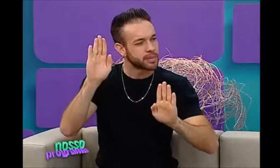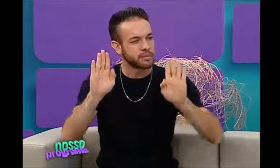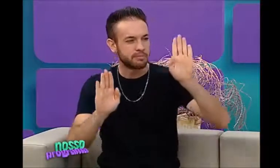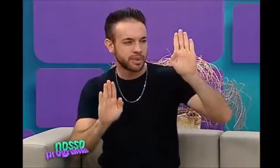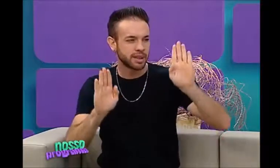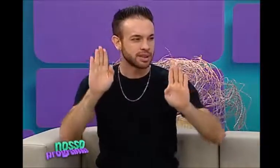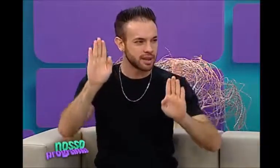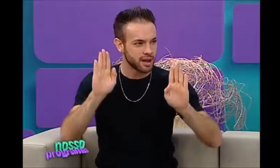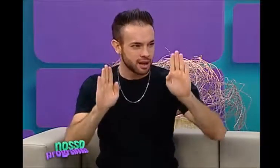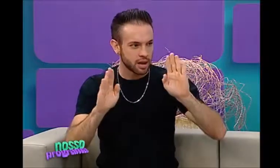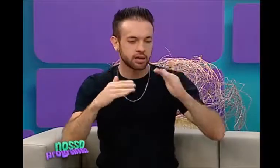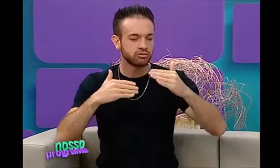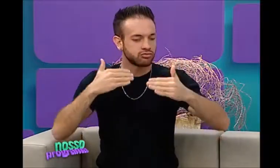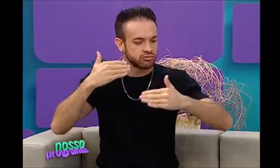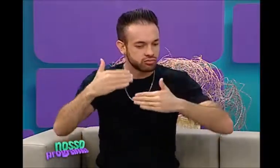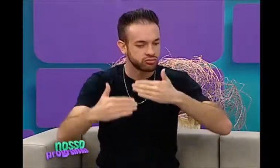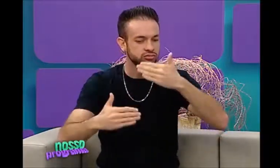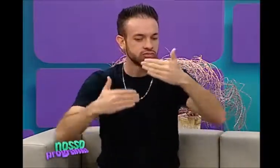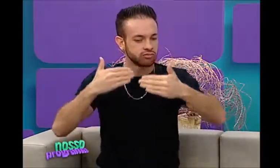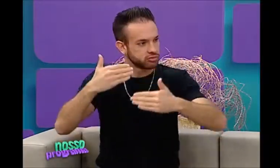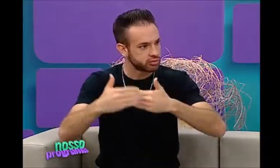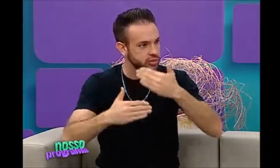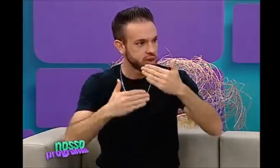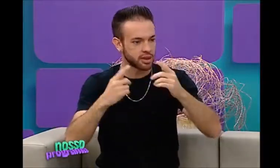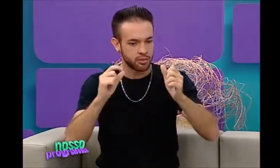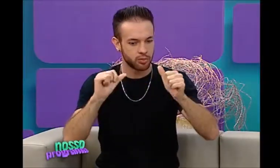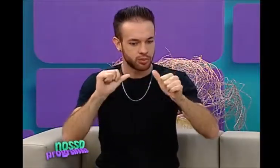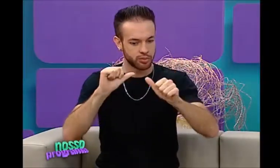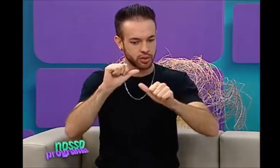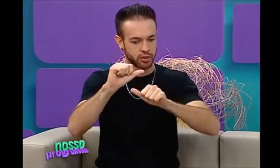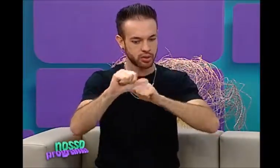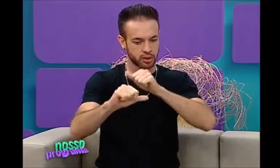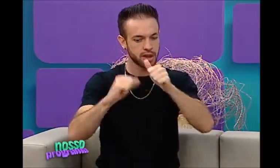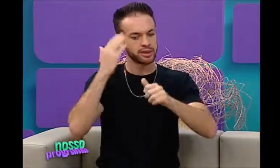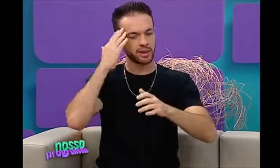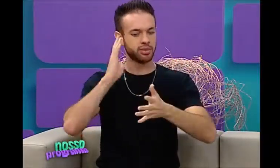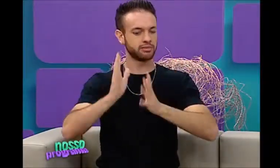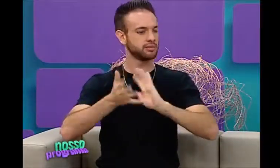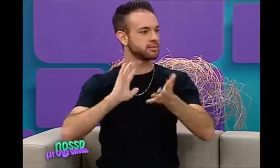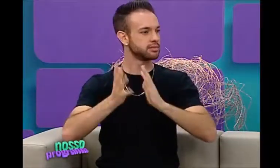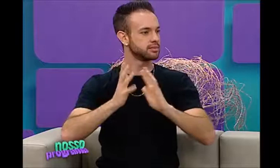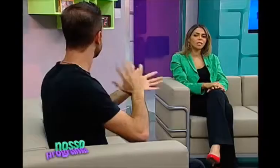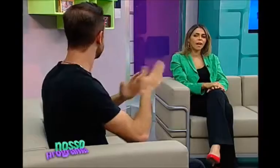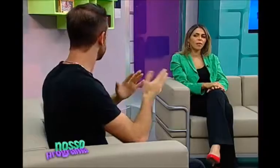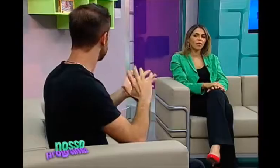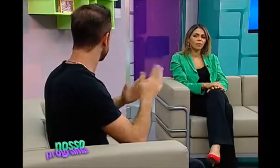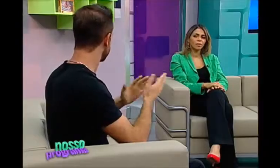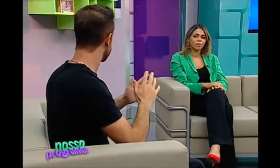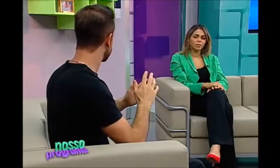Bicicleta. Por exemplo, você lembra um pouco de mímica. E aí você vai mudando o sinal.